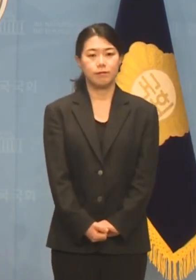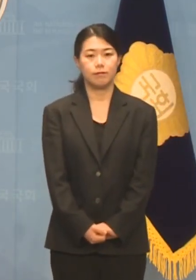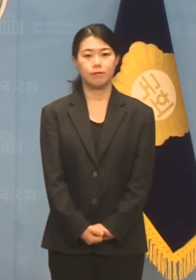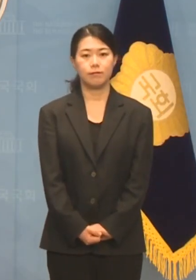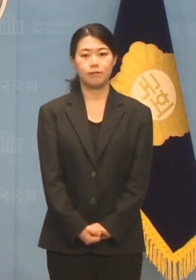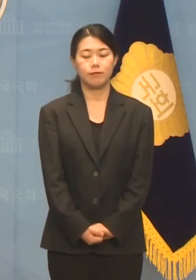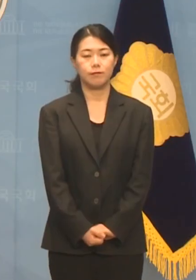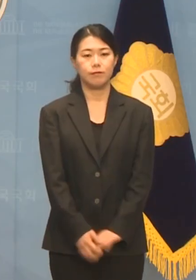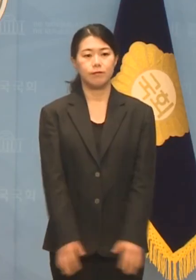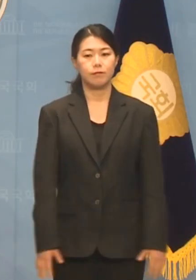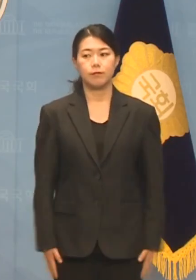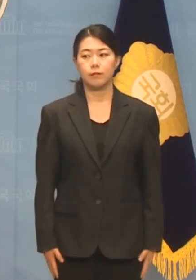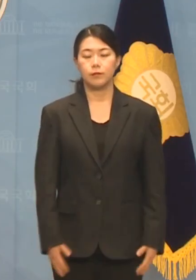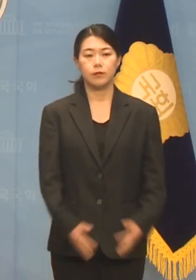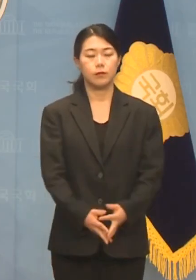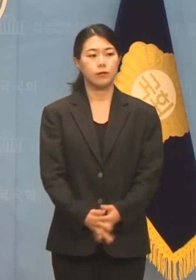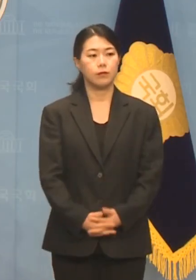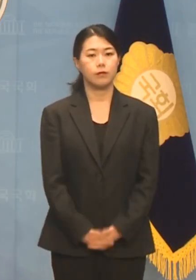네,